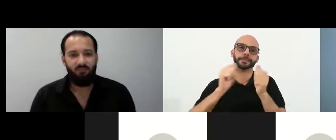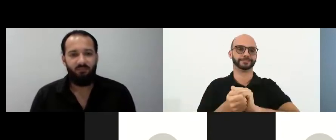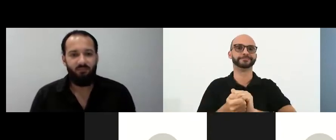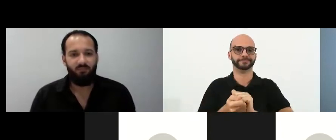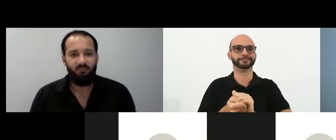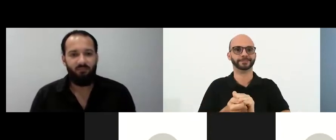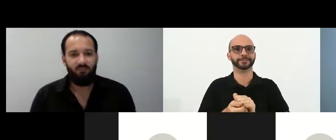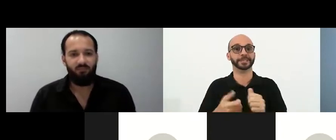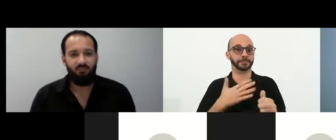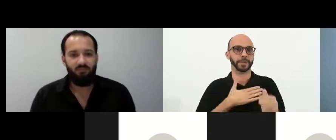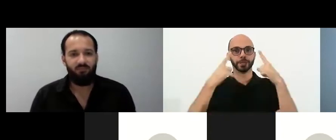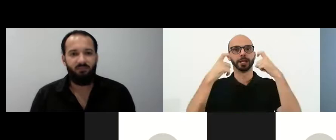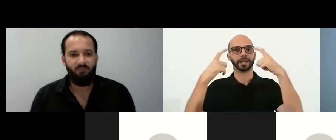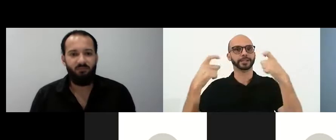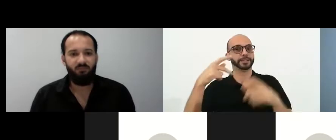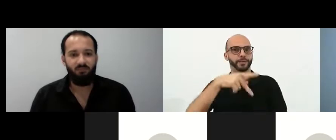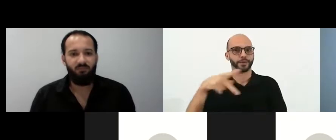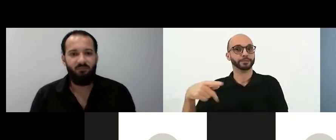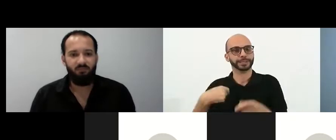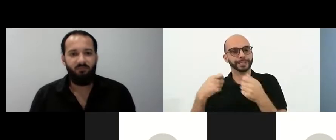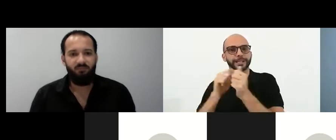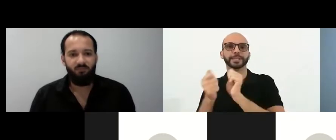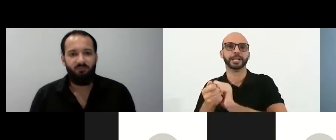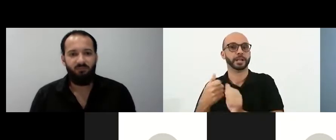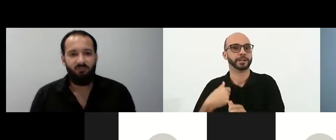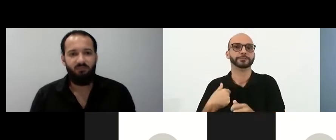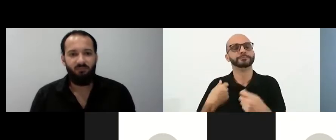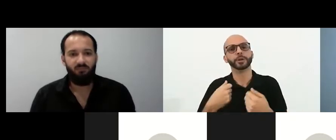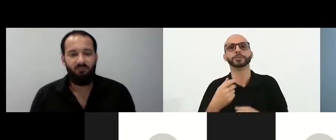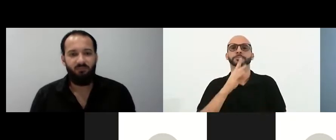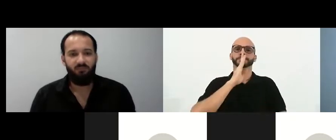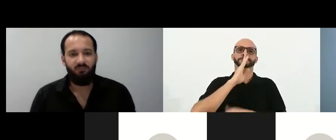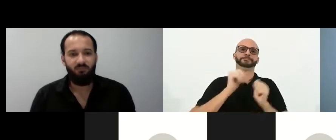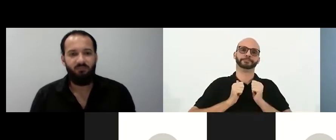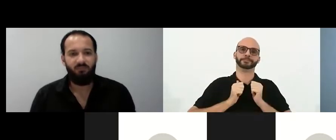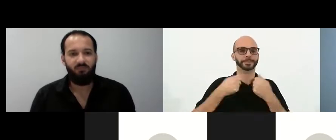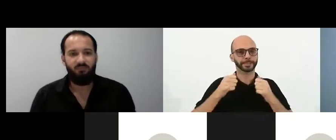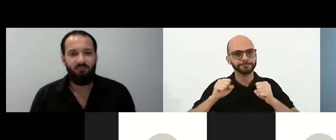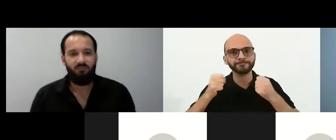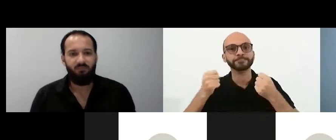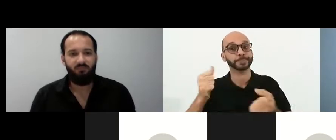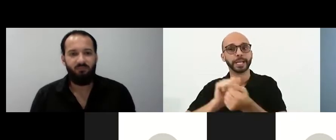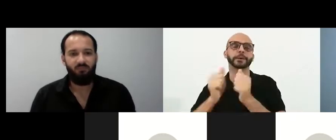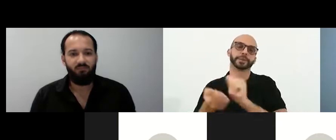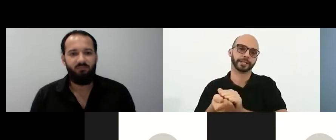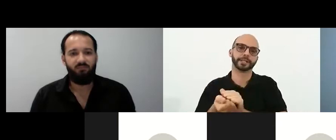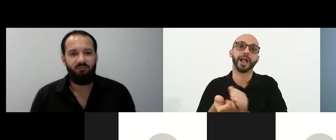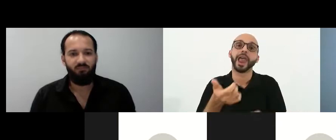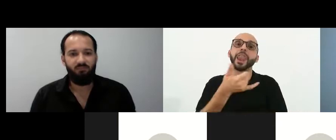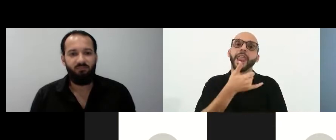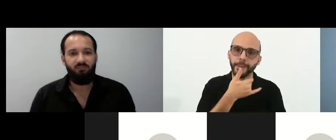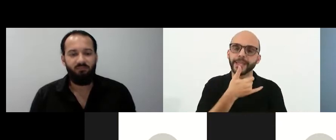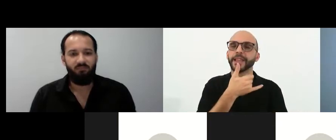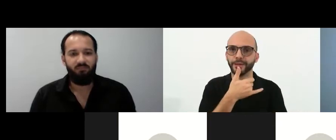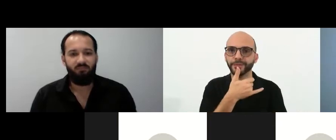configurar o aplicativo, como adaptar e colocar. Porque eu sou professor, eu tenho que me adaptar, eu não posso ficar quieto, eu tenho que fazer